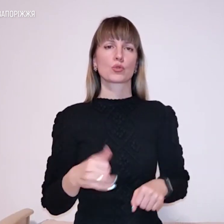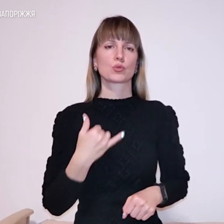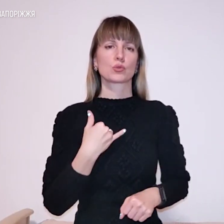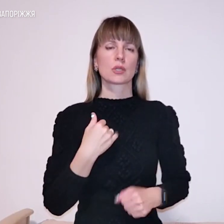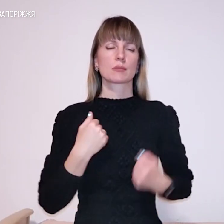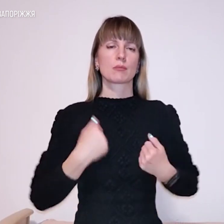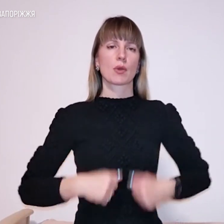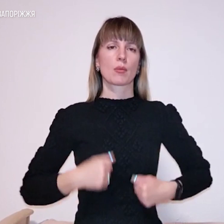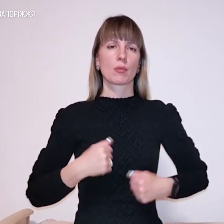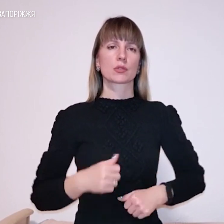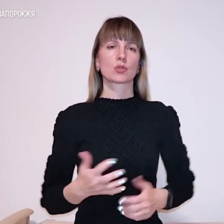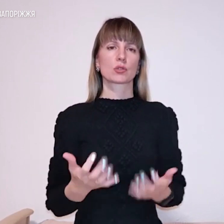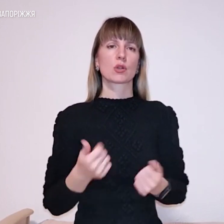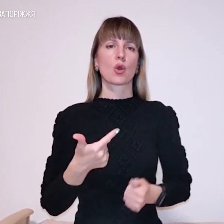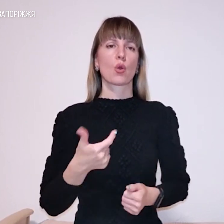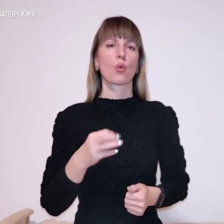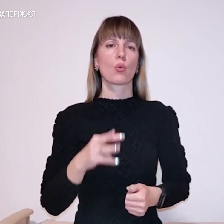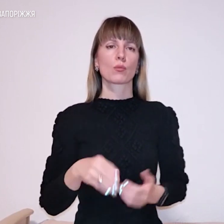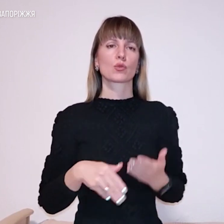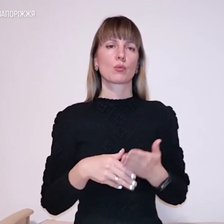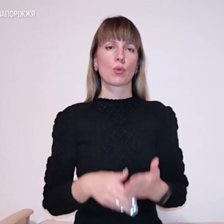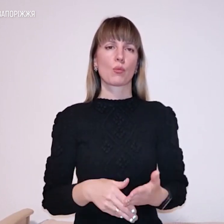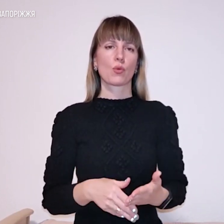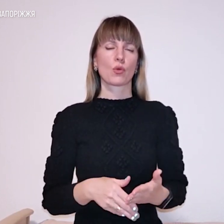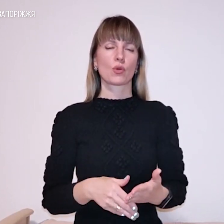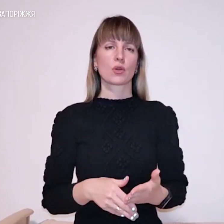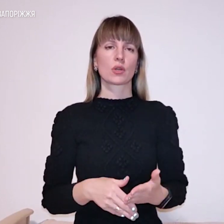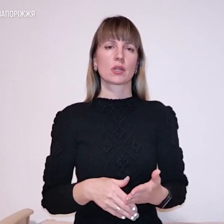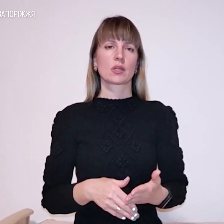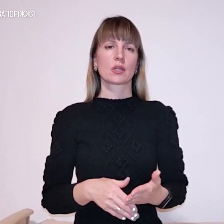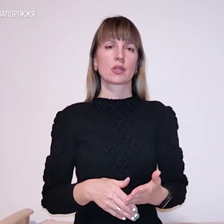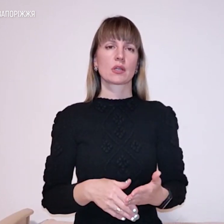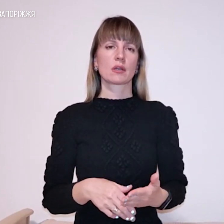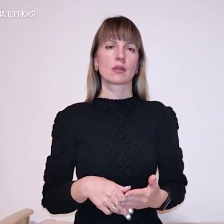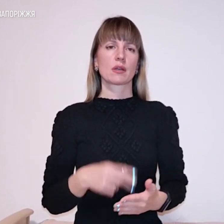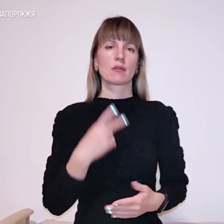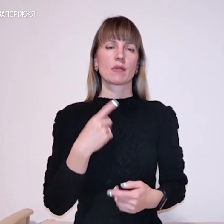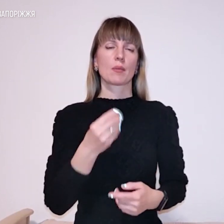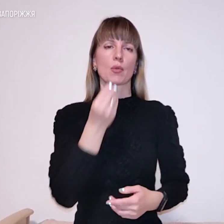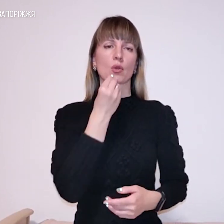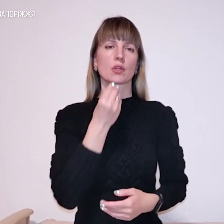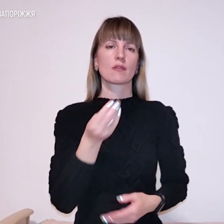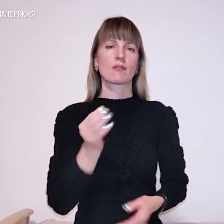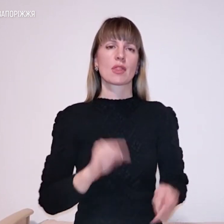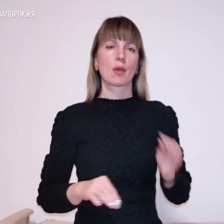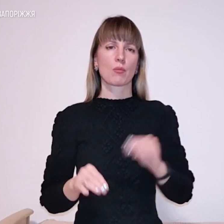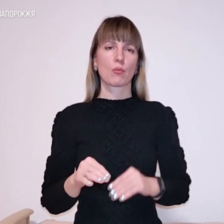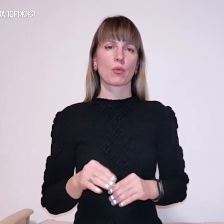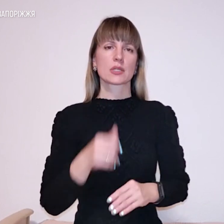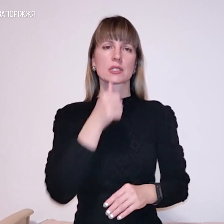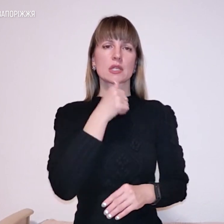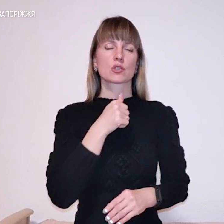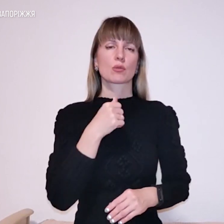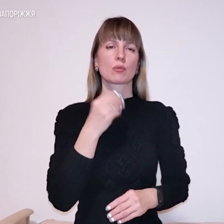душ, отримати гуманітарну допомогу у вигляді продуктових наборів, засобів гігієни.